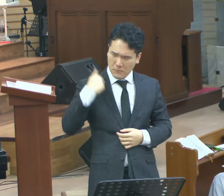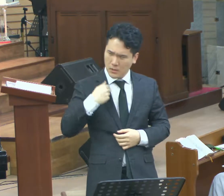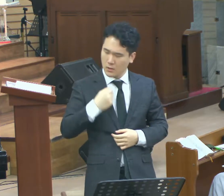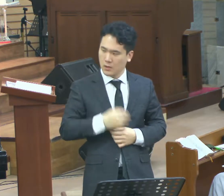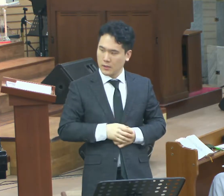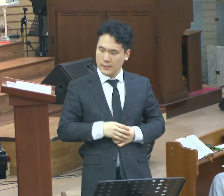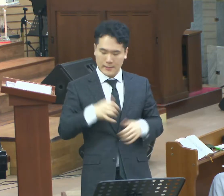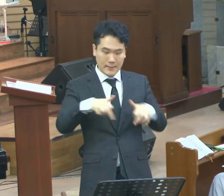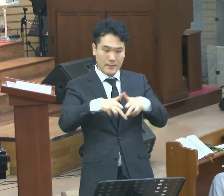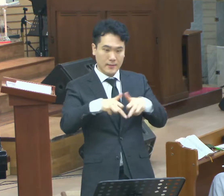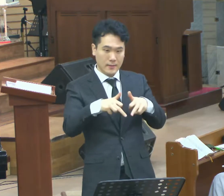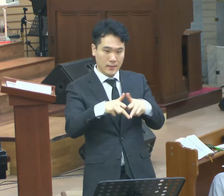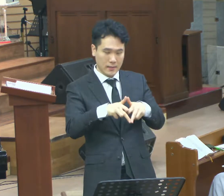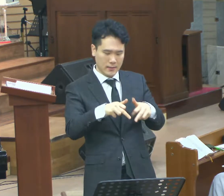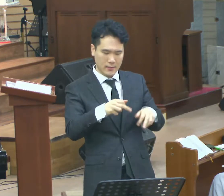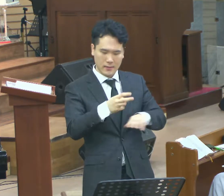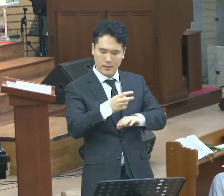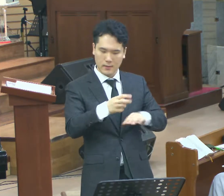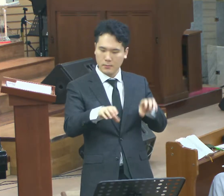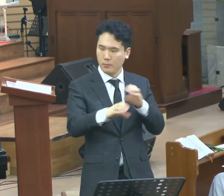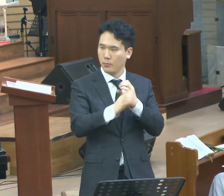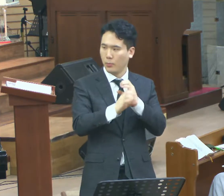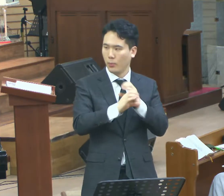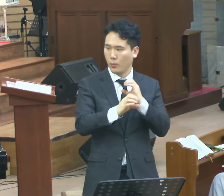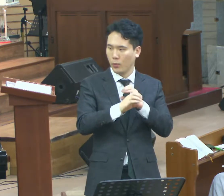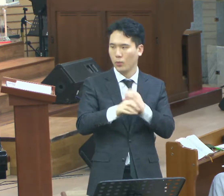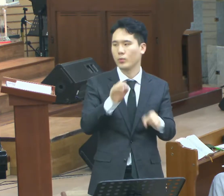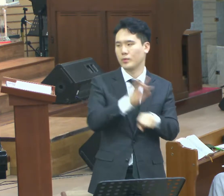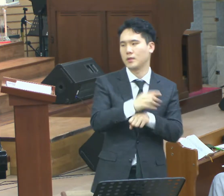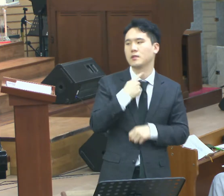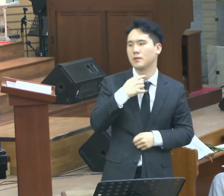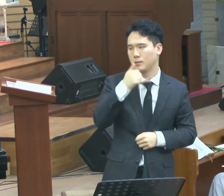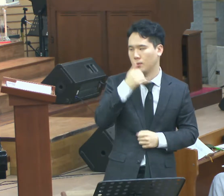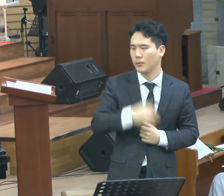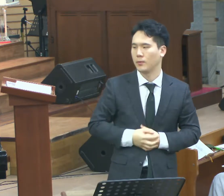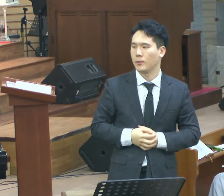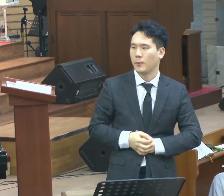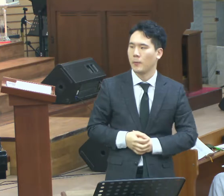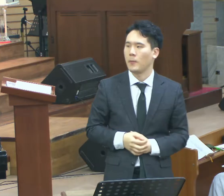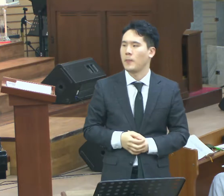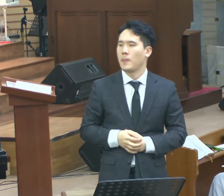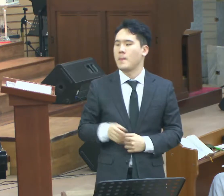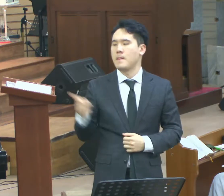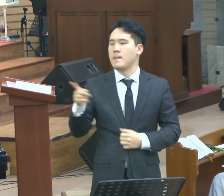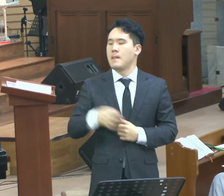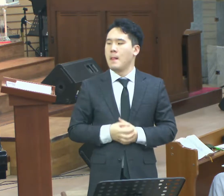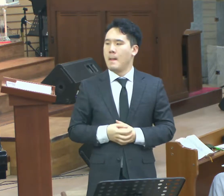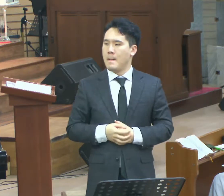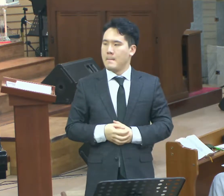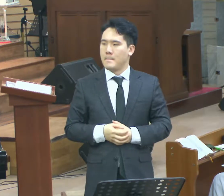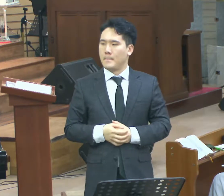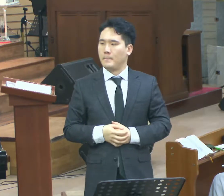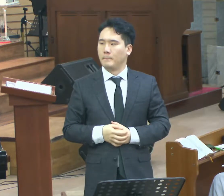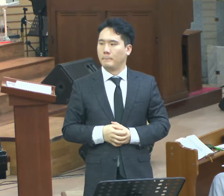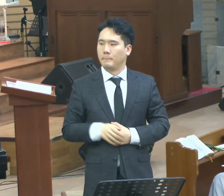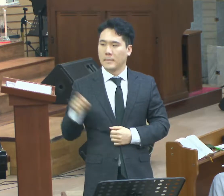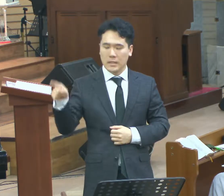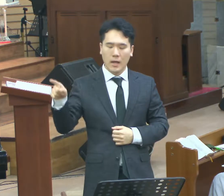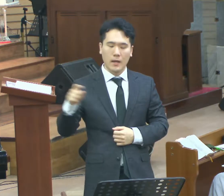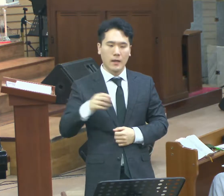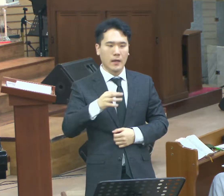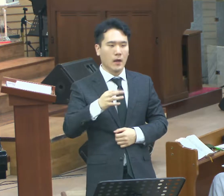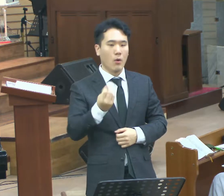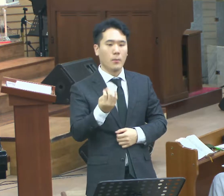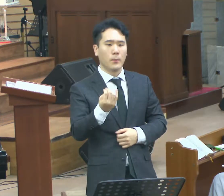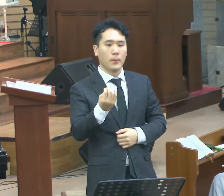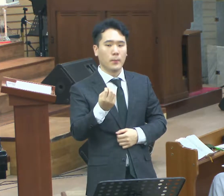하고 이제 교회 이렇게 마당에 와 있는 걸 전에 찍어놨어요. 여러분, 이게 가격이 8천만